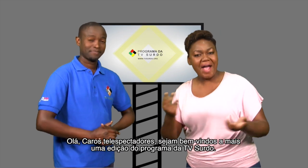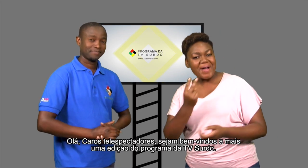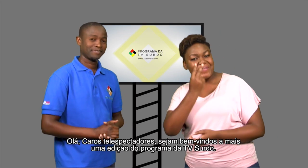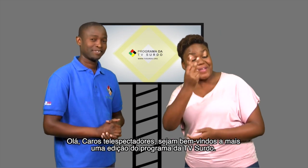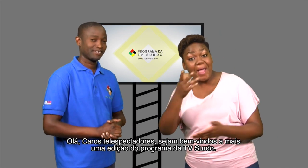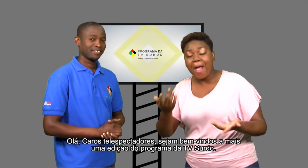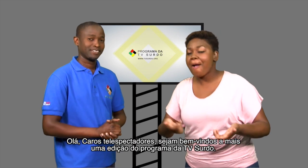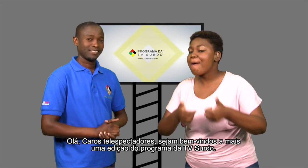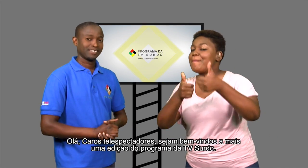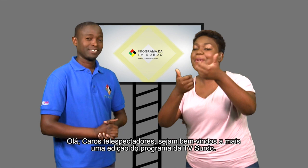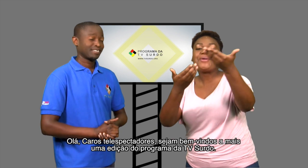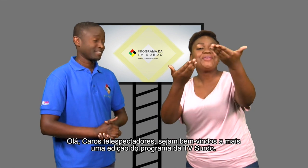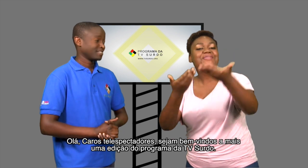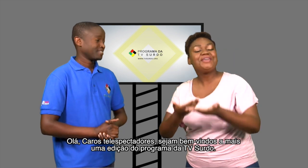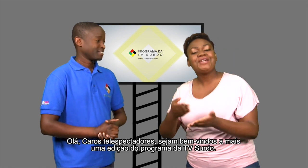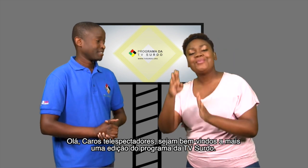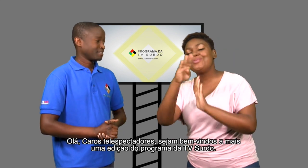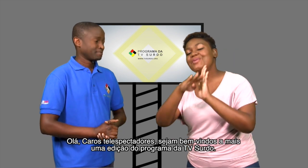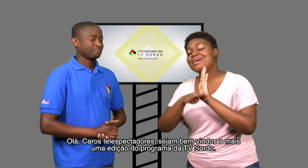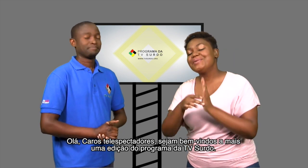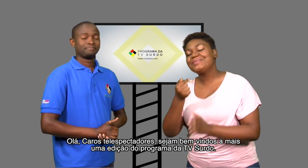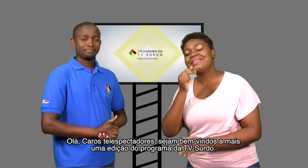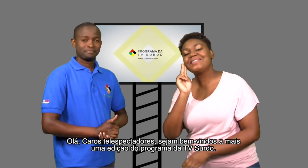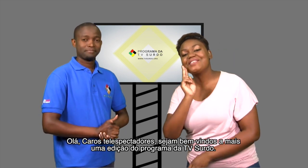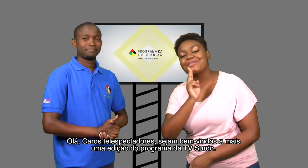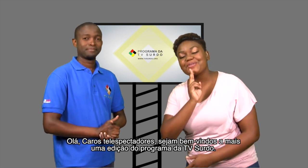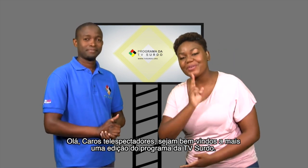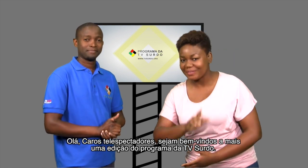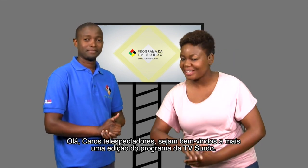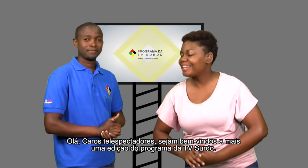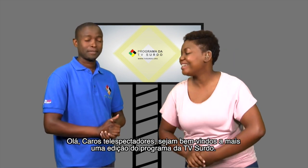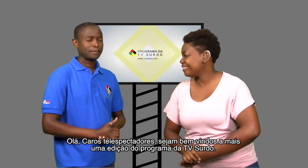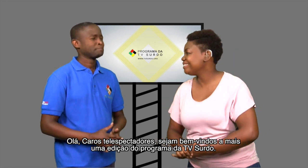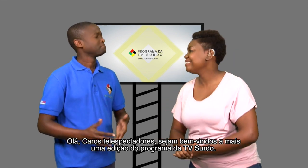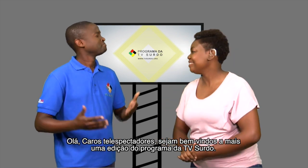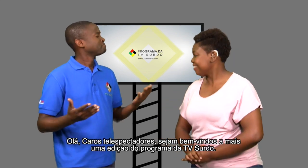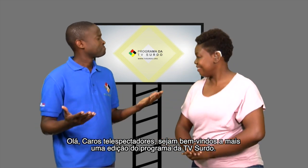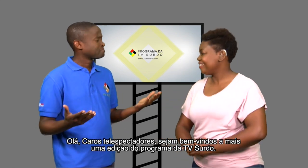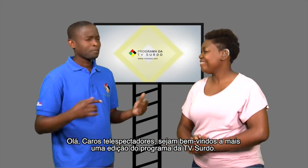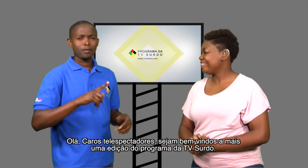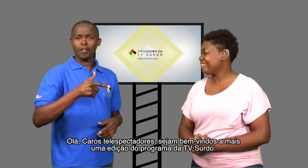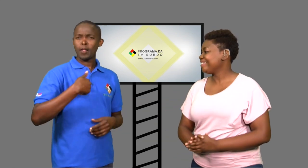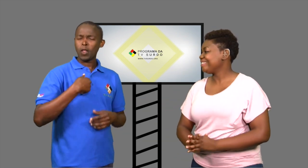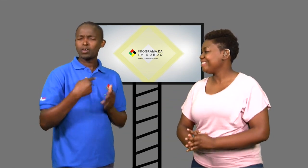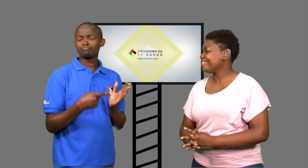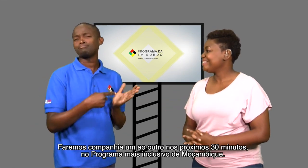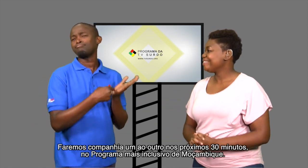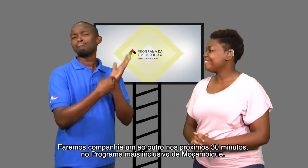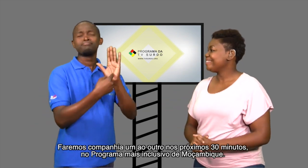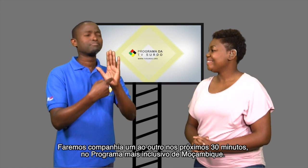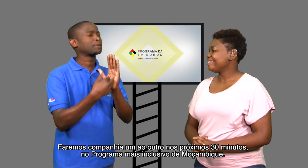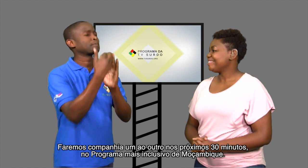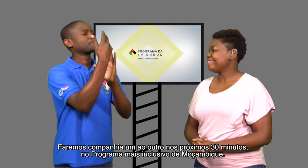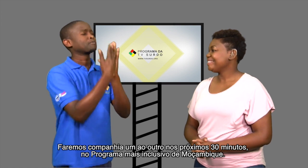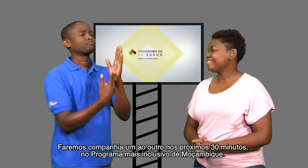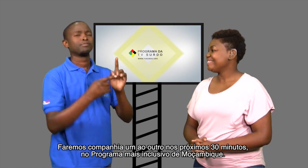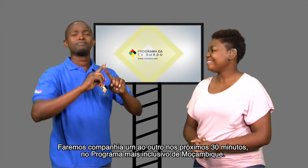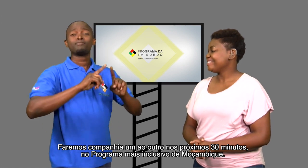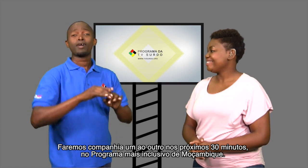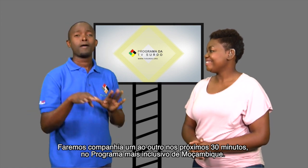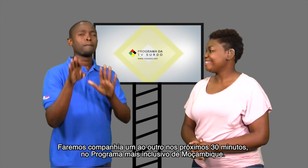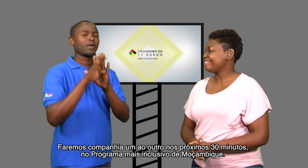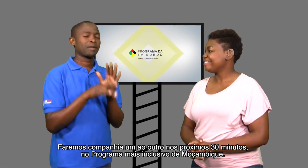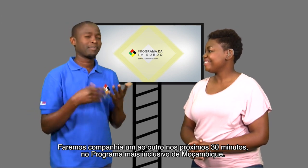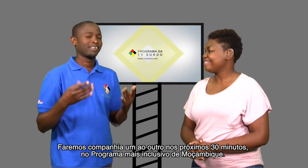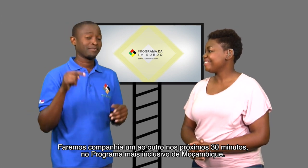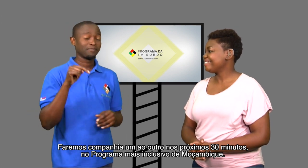Olá, caros telespectadores, sejam bem-vindos a mais uma edição do programa da TV Surdo. Faremos